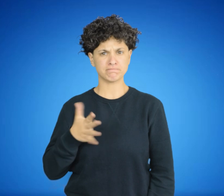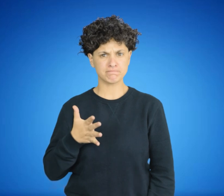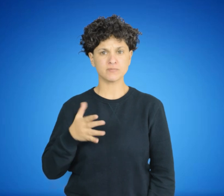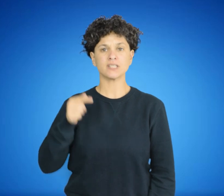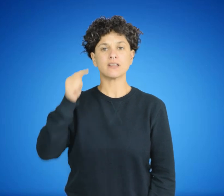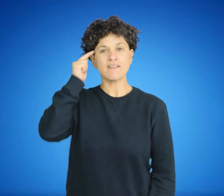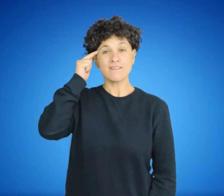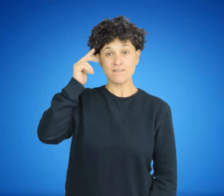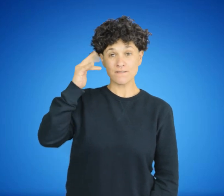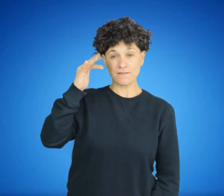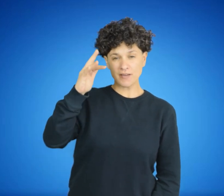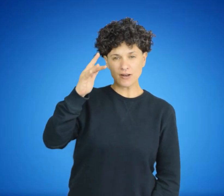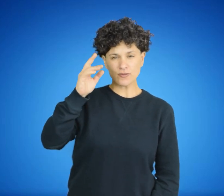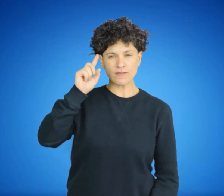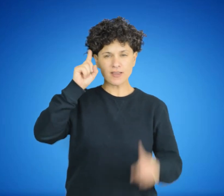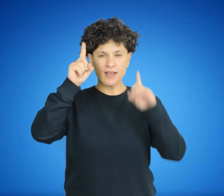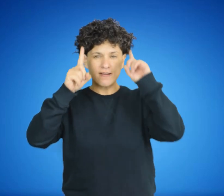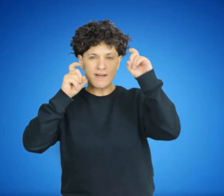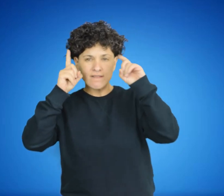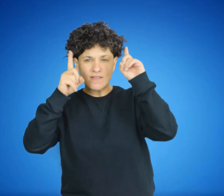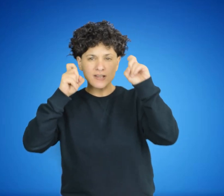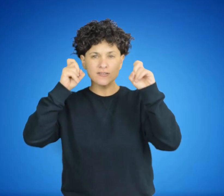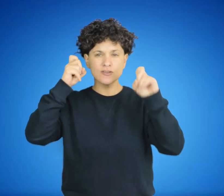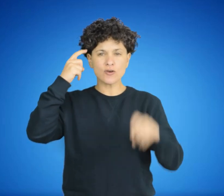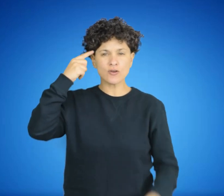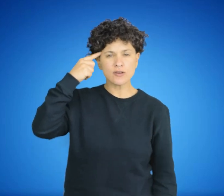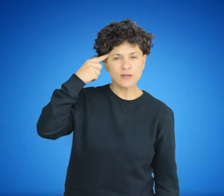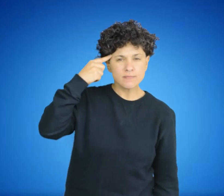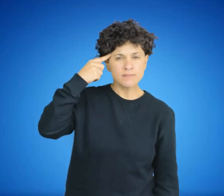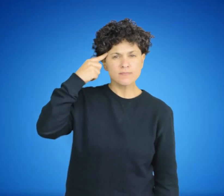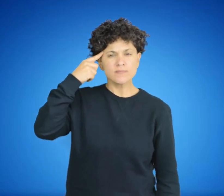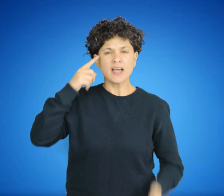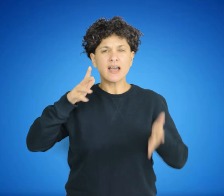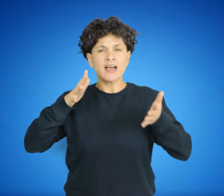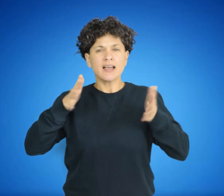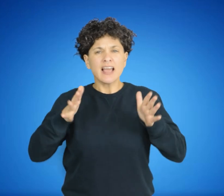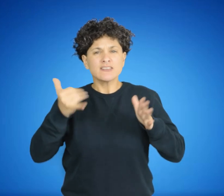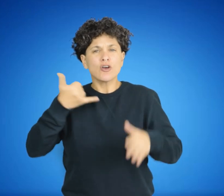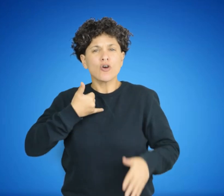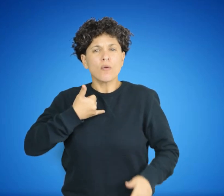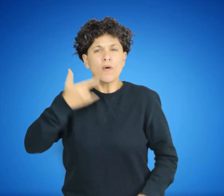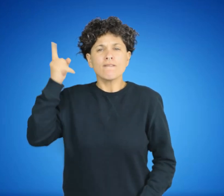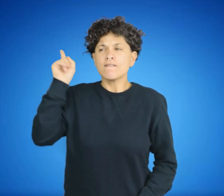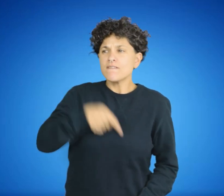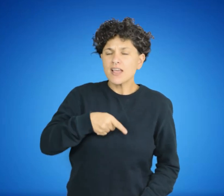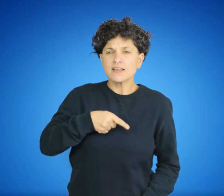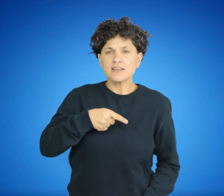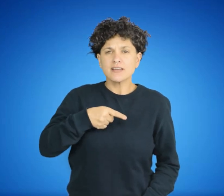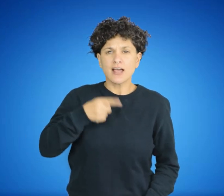la canónica es la parte de la filosofía que examina la forma en la que conocemos y la manera de distinguir lo verdadero de lo